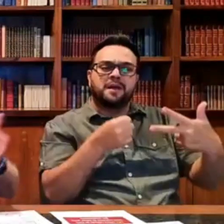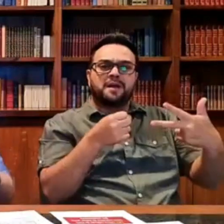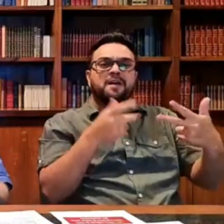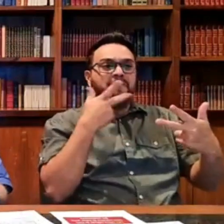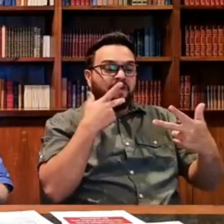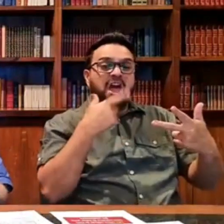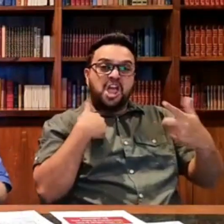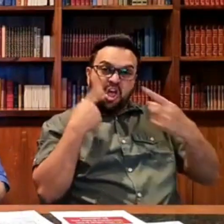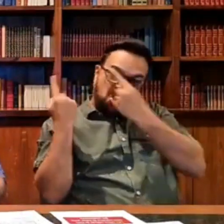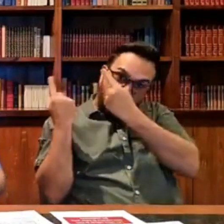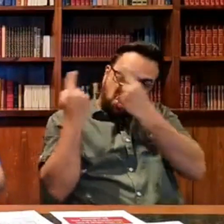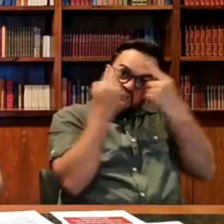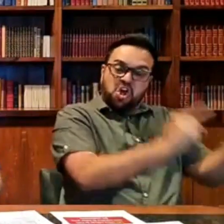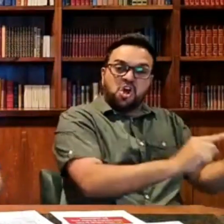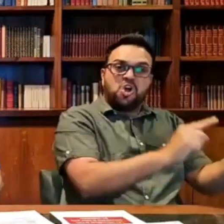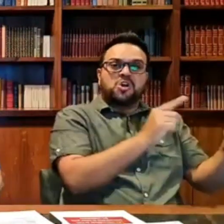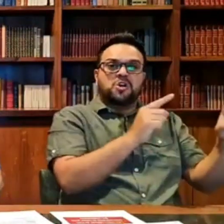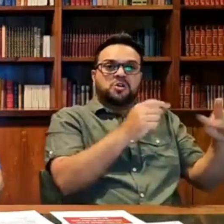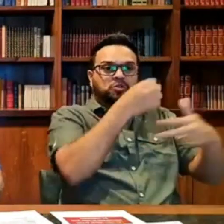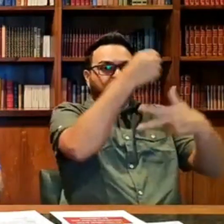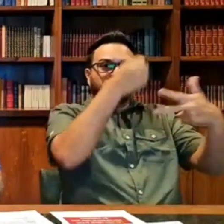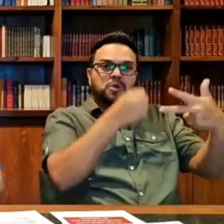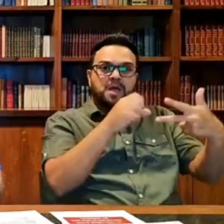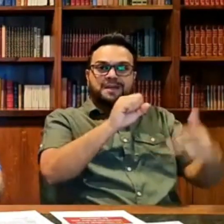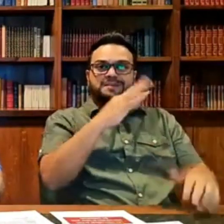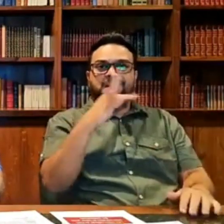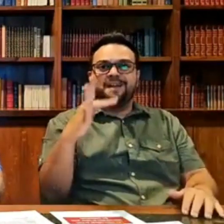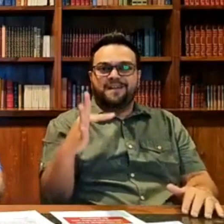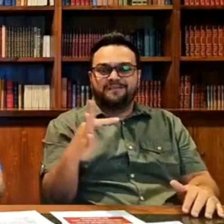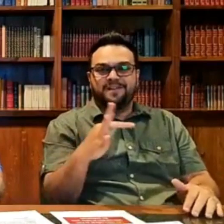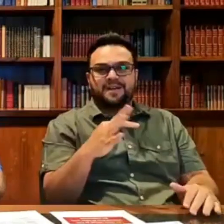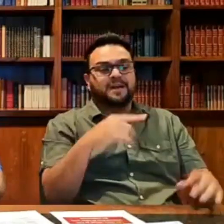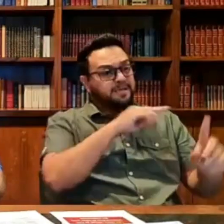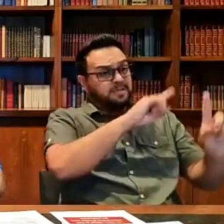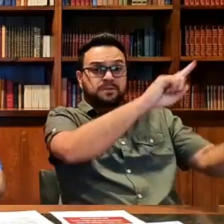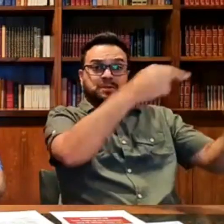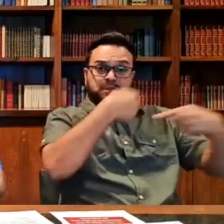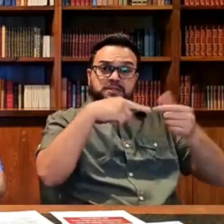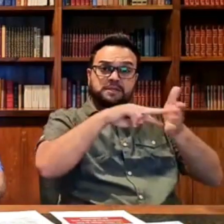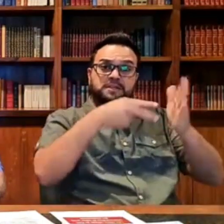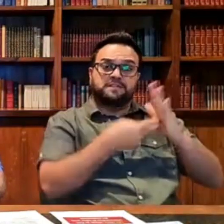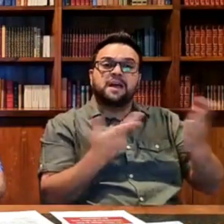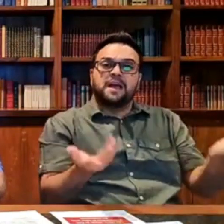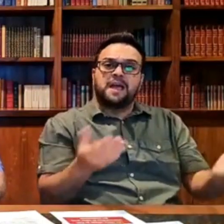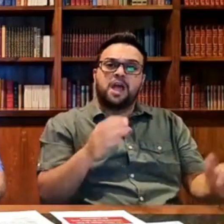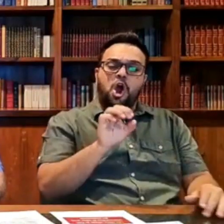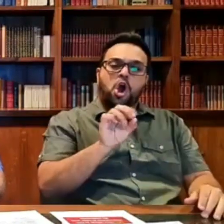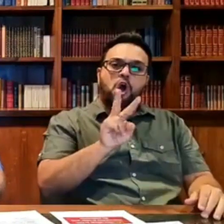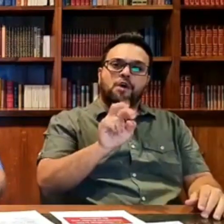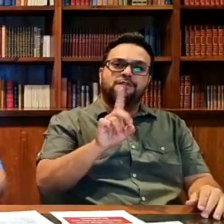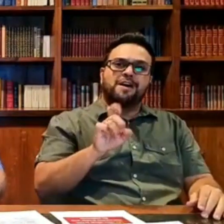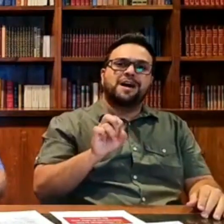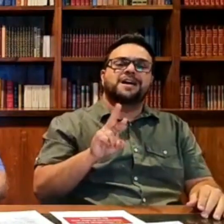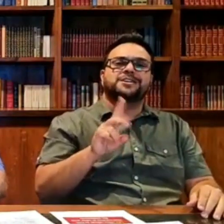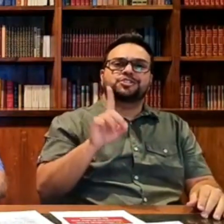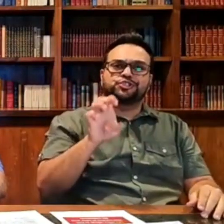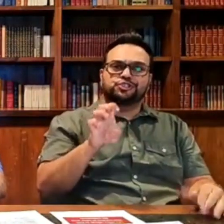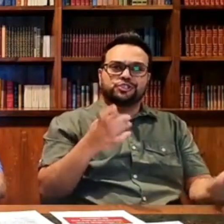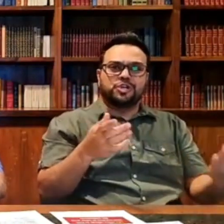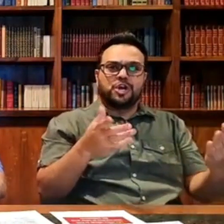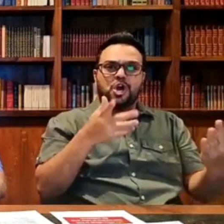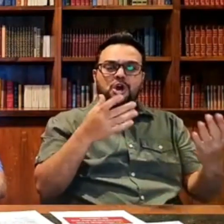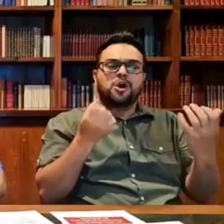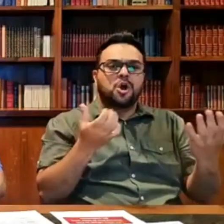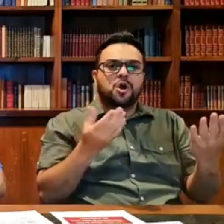estou atacando o Supremo Tribunal Federal. Isso aqui é um ataque. Isso aqui, me permita, é uma covardia. Uma